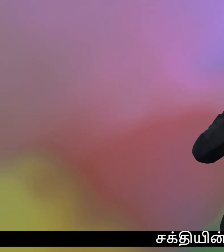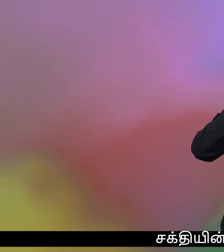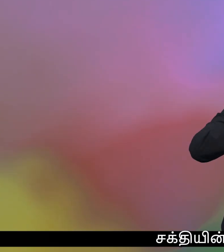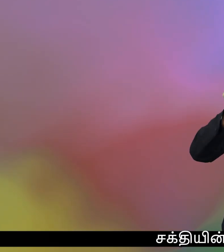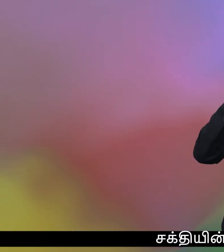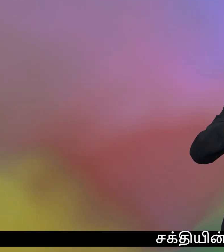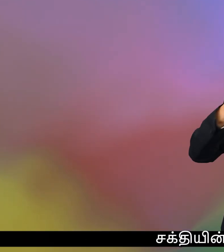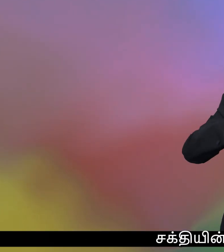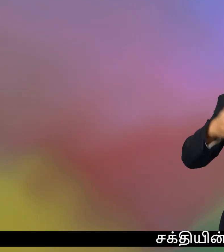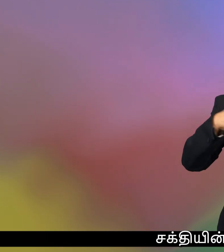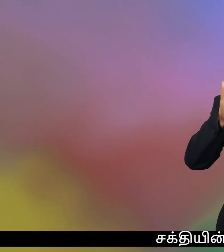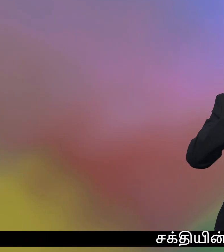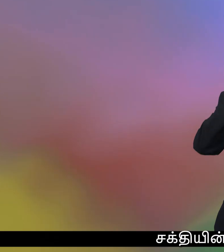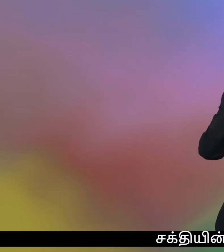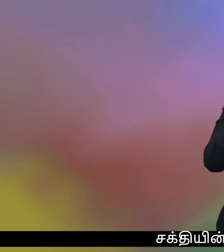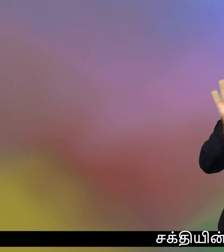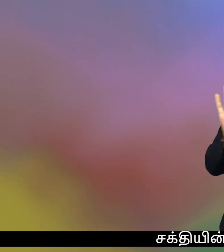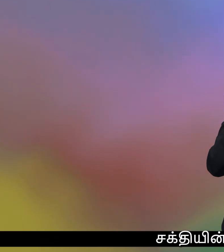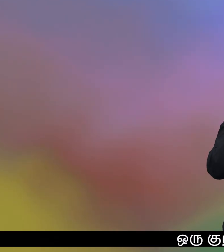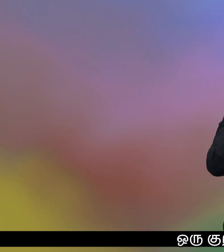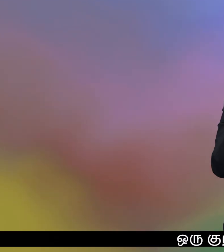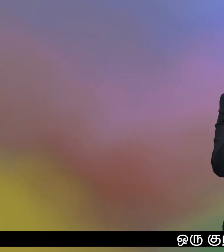செல்லும் சக்தியின் ஒரு அளவீடு ஆகும்.